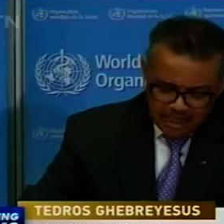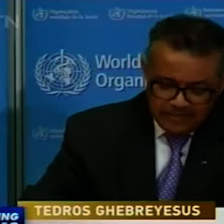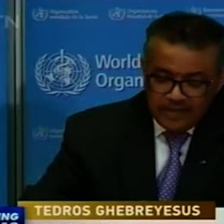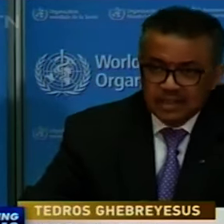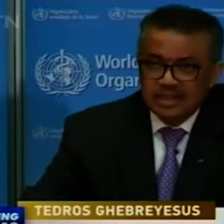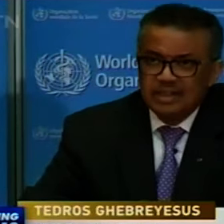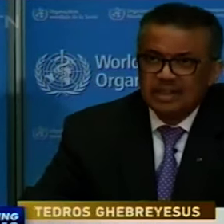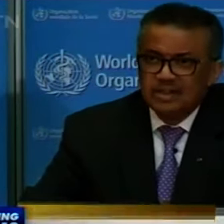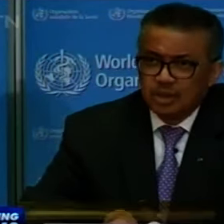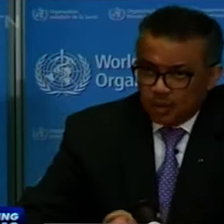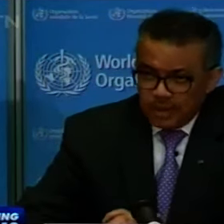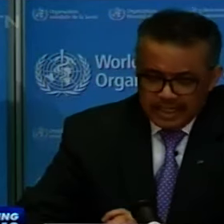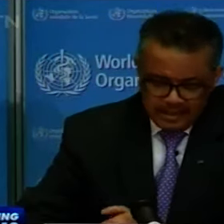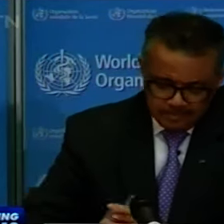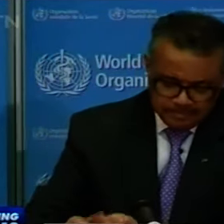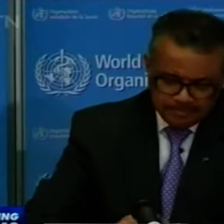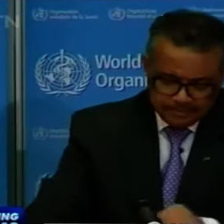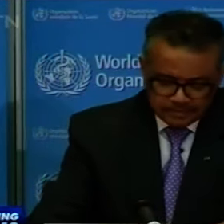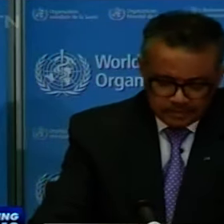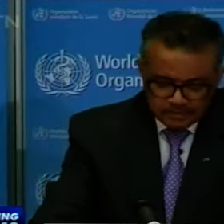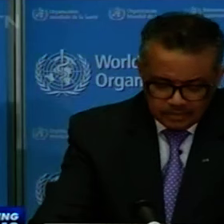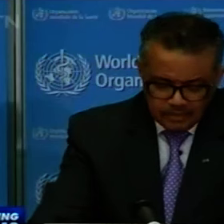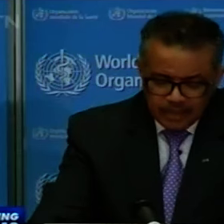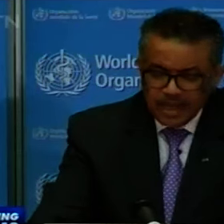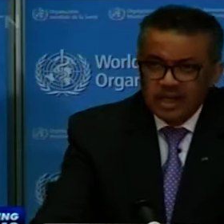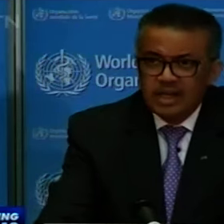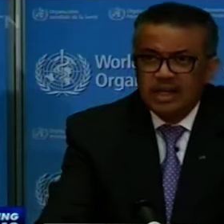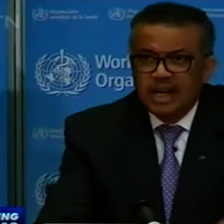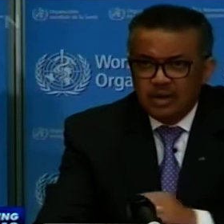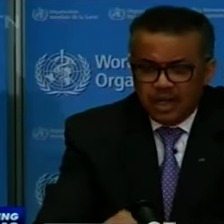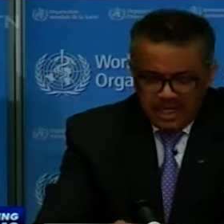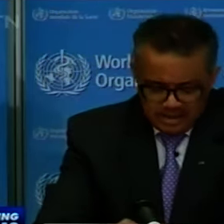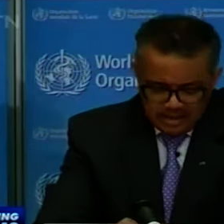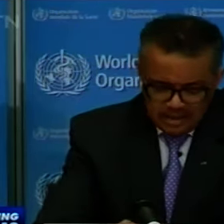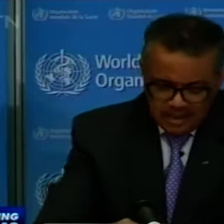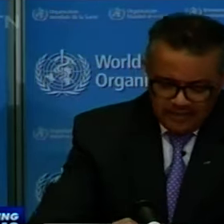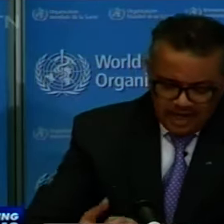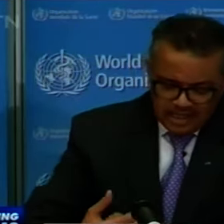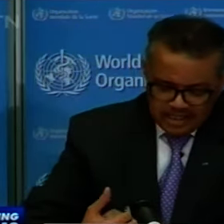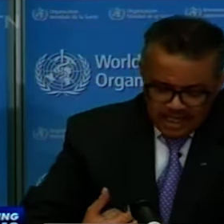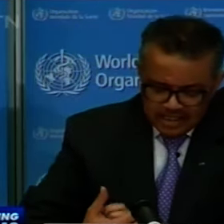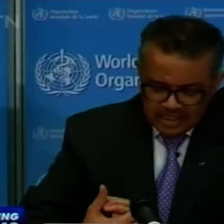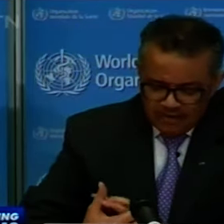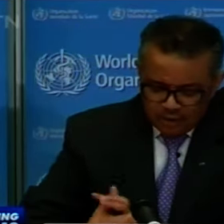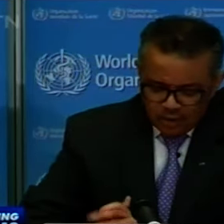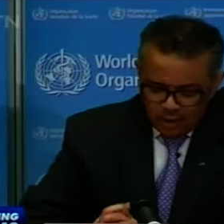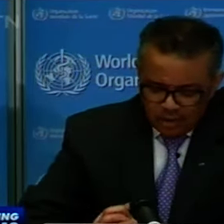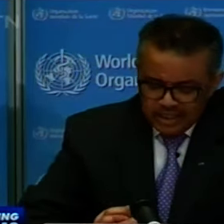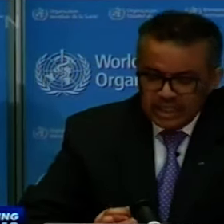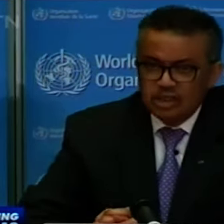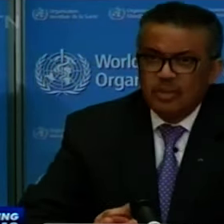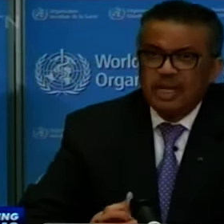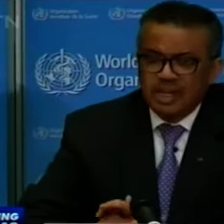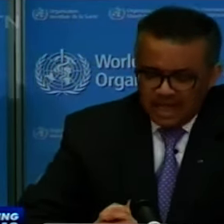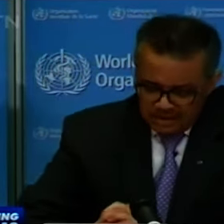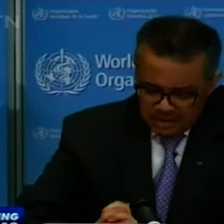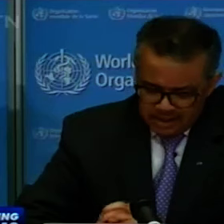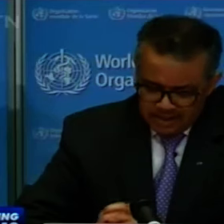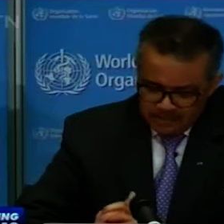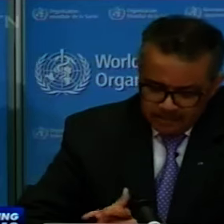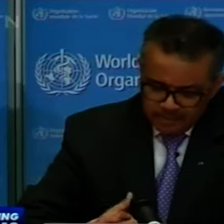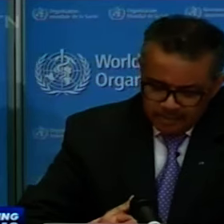sa pandémique. Directeur général OMS, Tedros Adhanom Ghebreyesus, demande bon pays pour prendre bon mesures